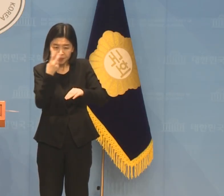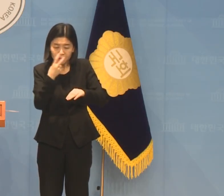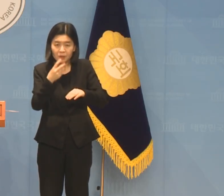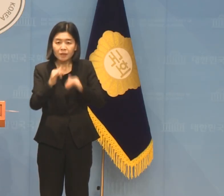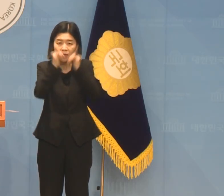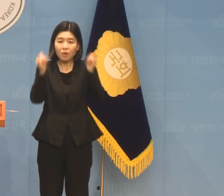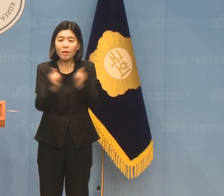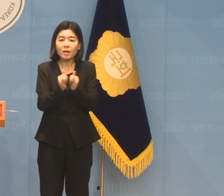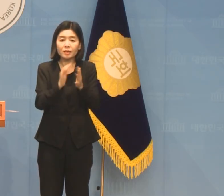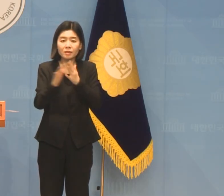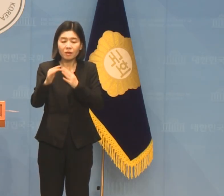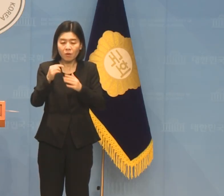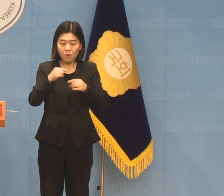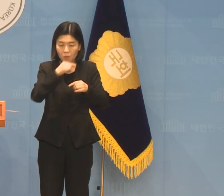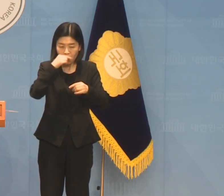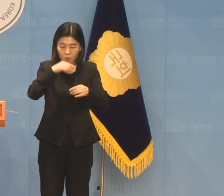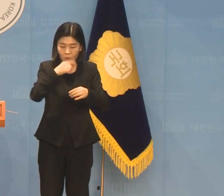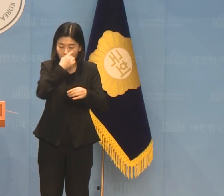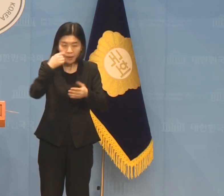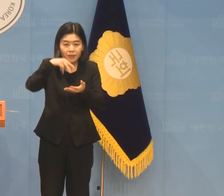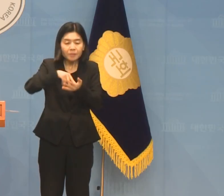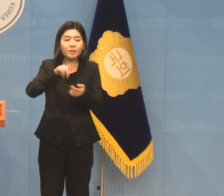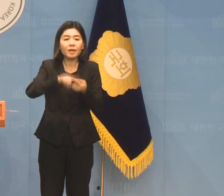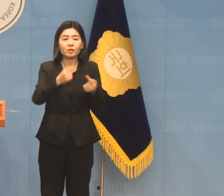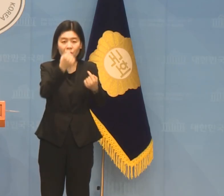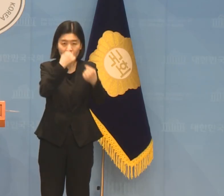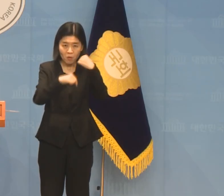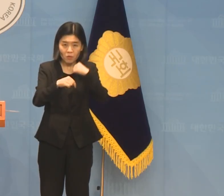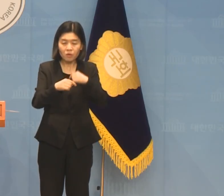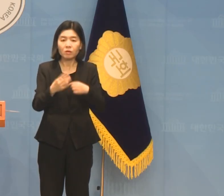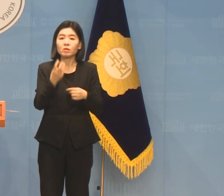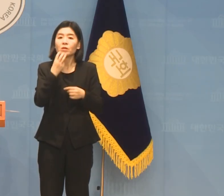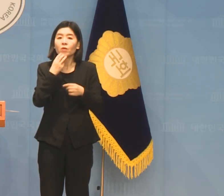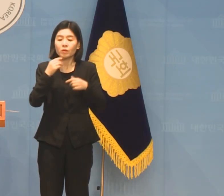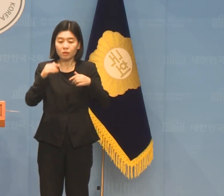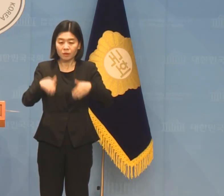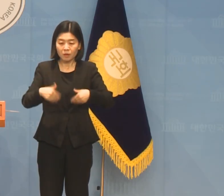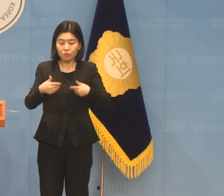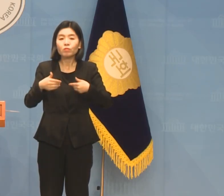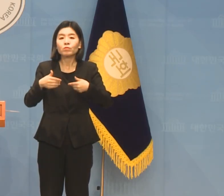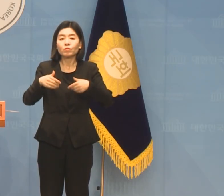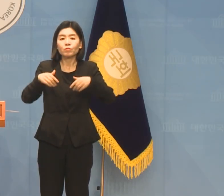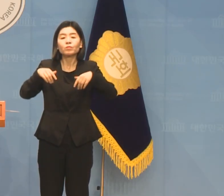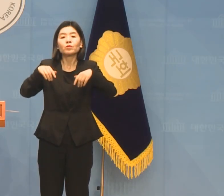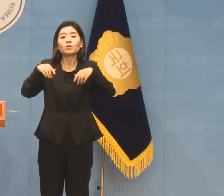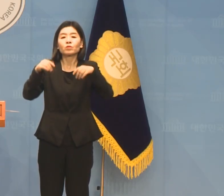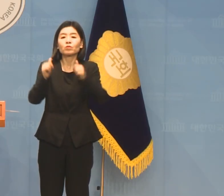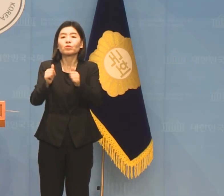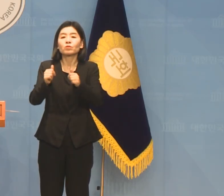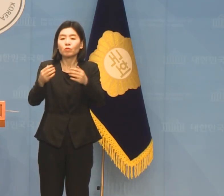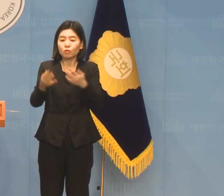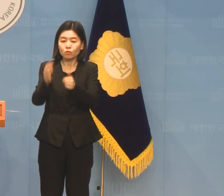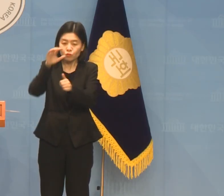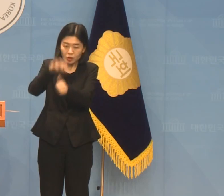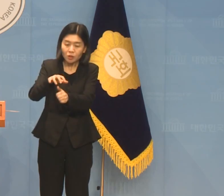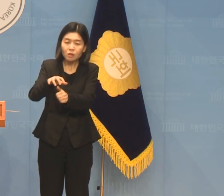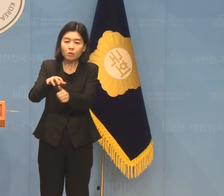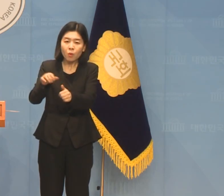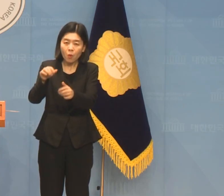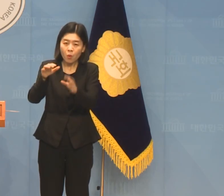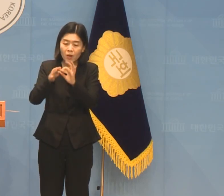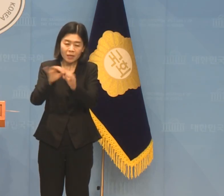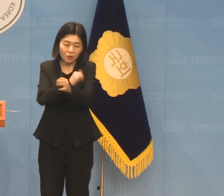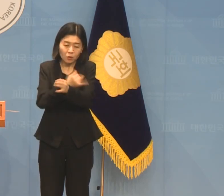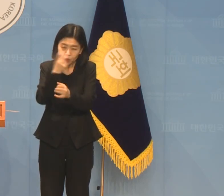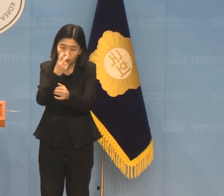관한 청원, 서울 남부구치소 인권침해 국회 조사 촉구에 관한 청원, 오동훈